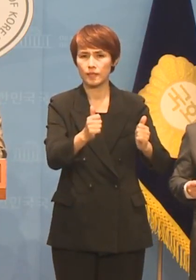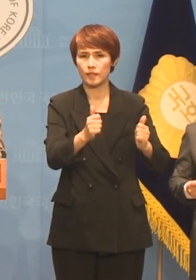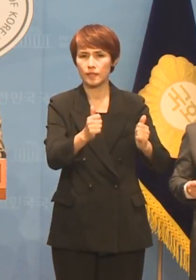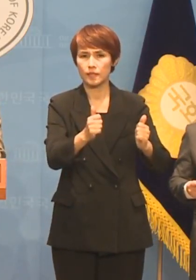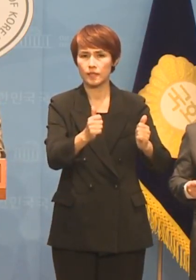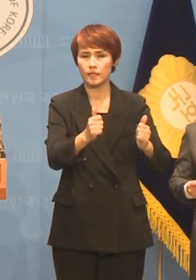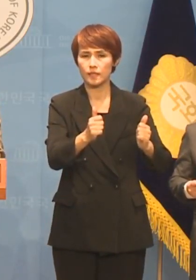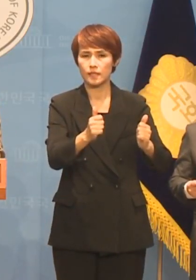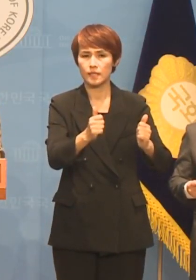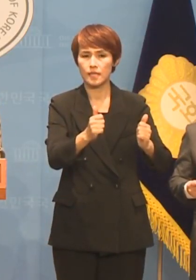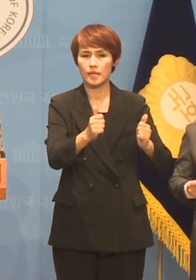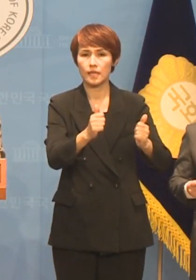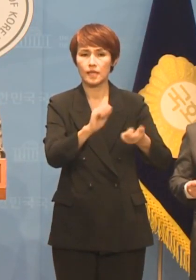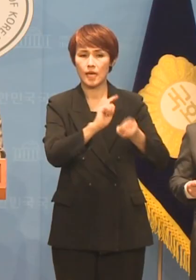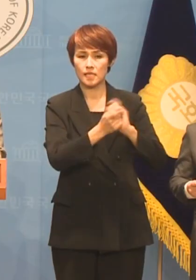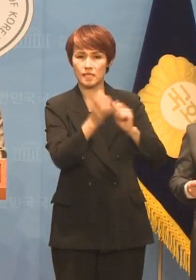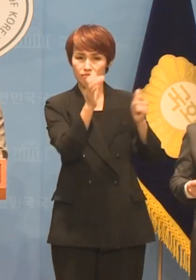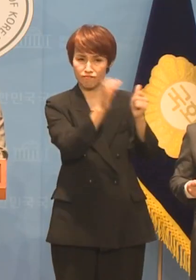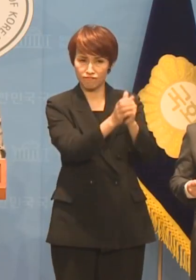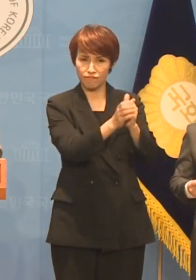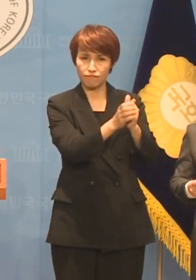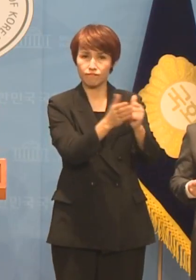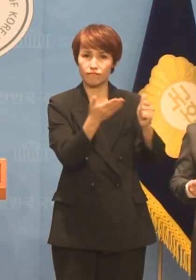헌법재판소장 직무 대행을 계속해서